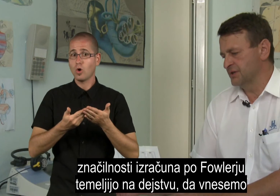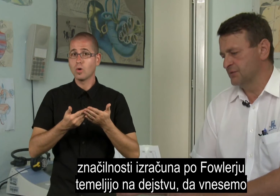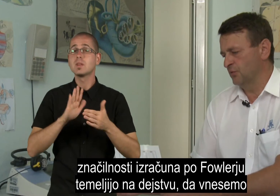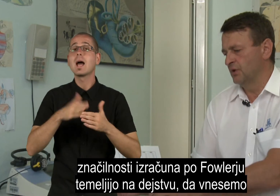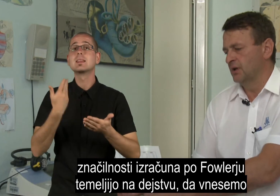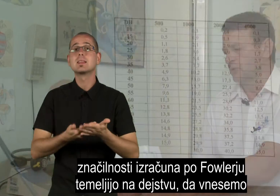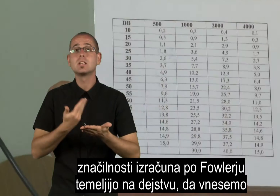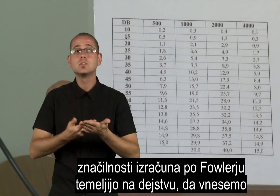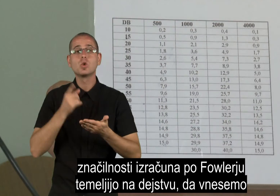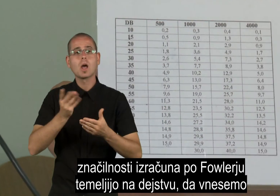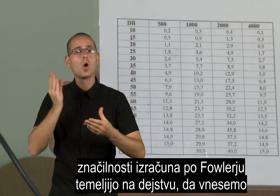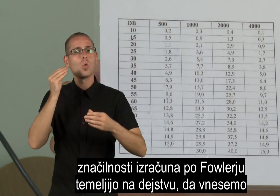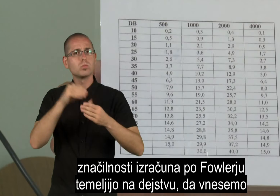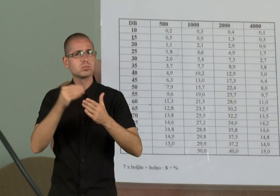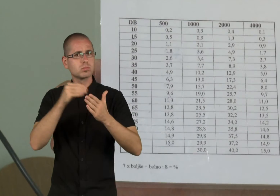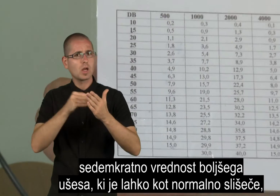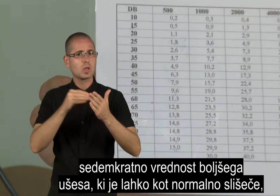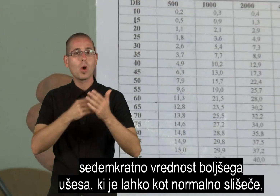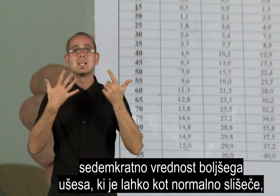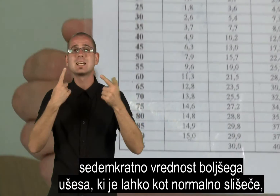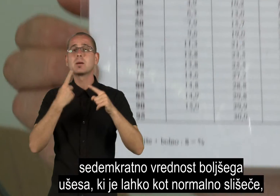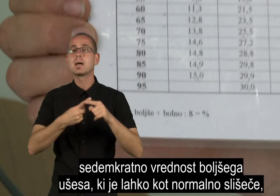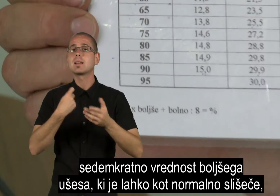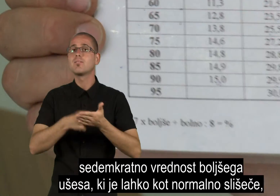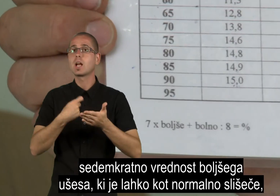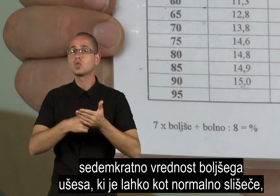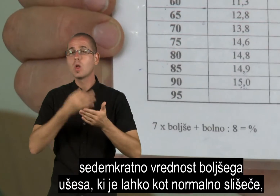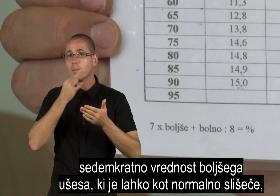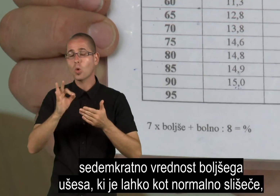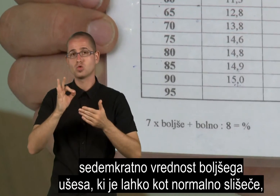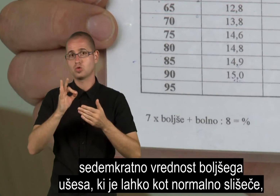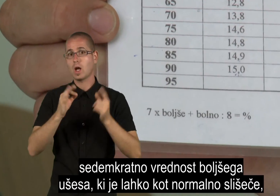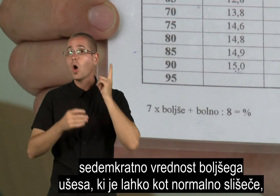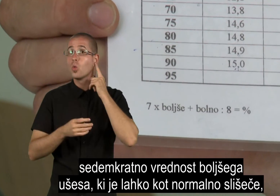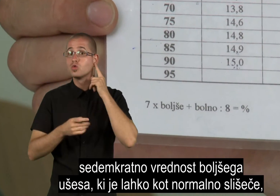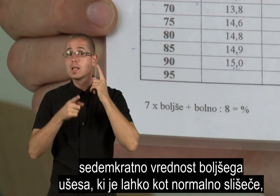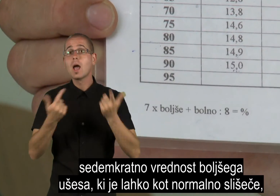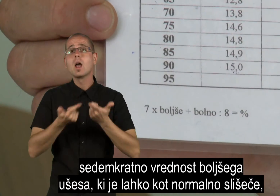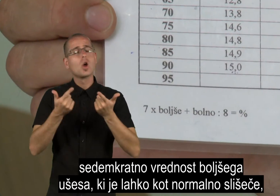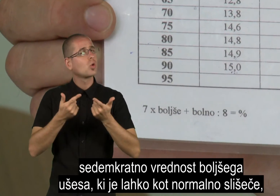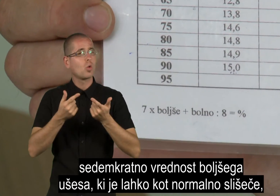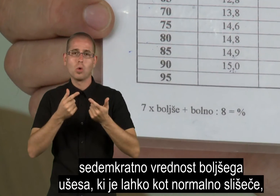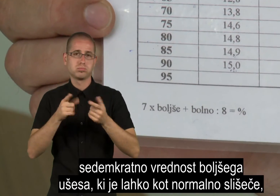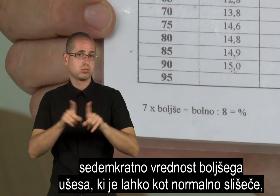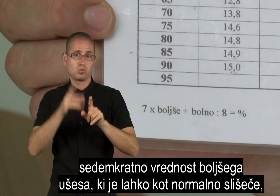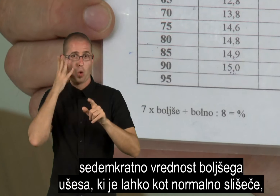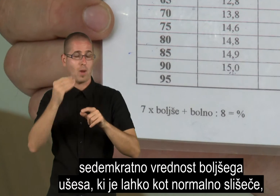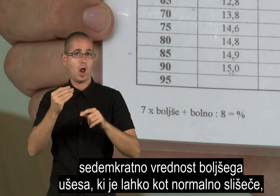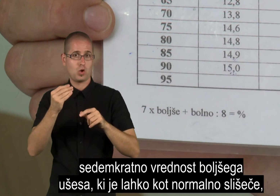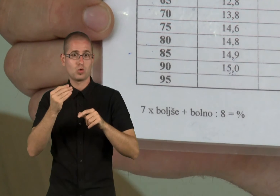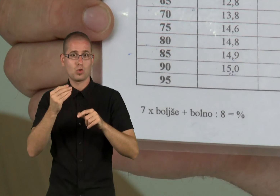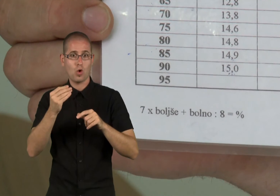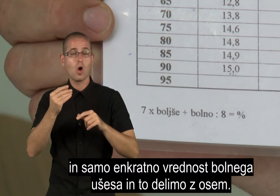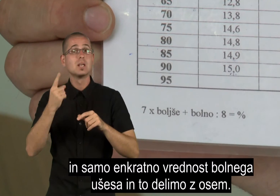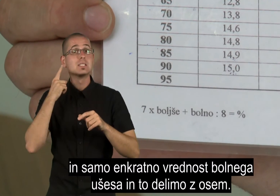na dejstvu, da vnesemo 7-krat vrednost boljšega ušesa, ki je lahko praktično normalno